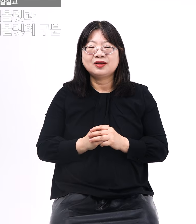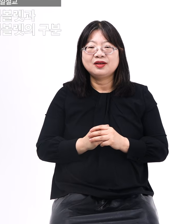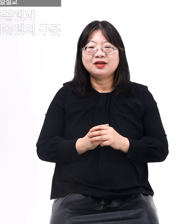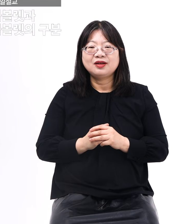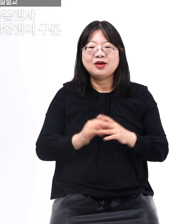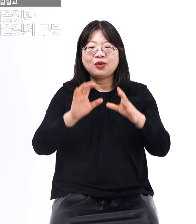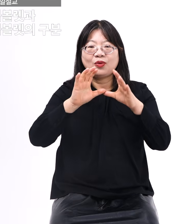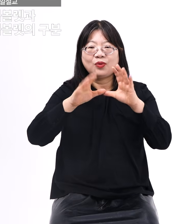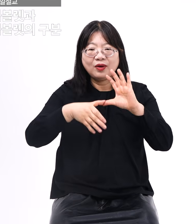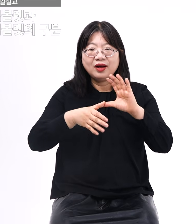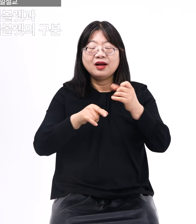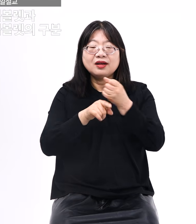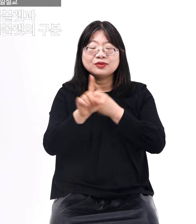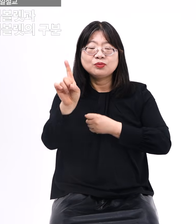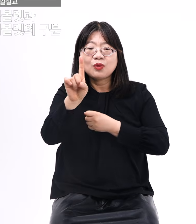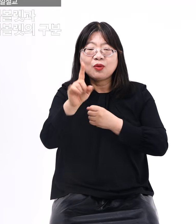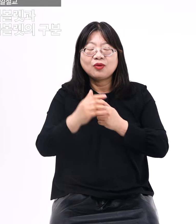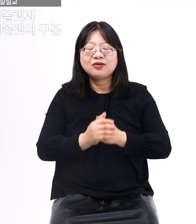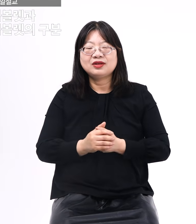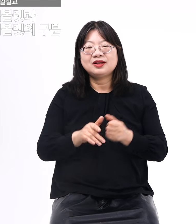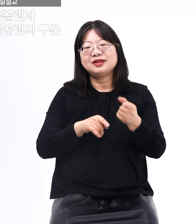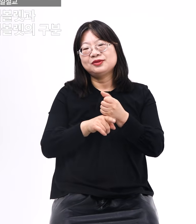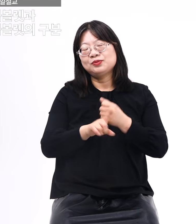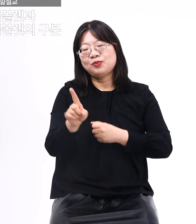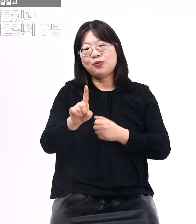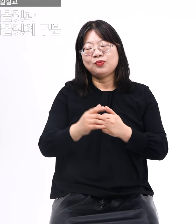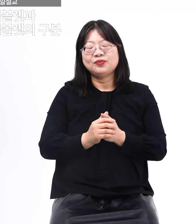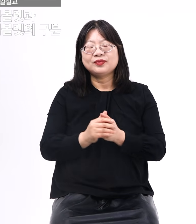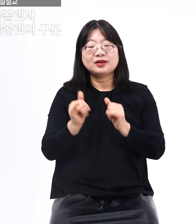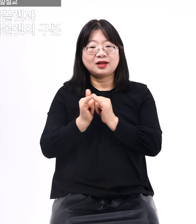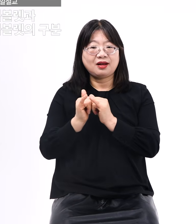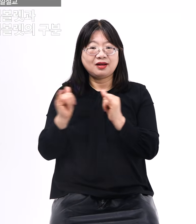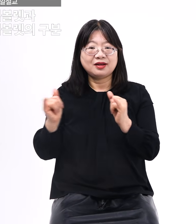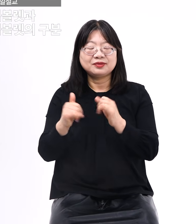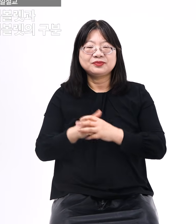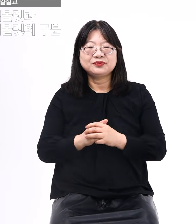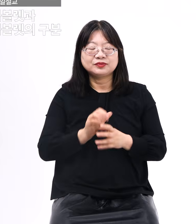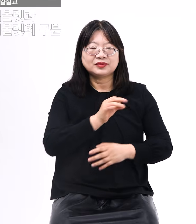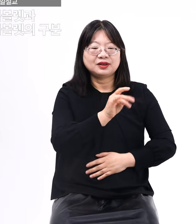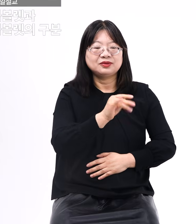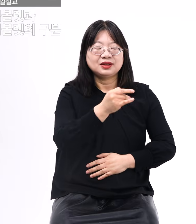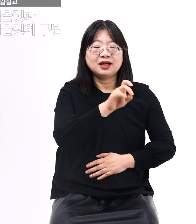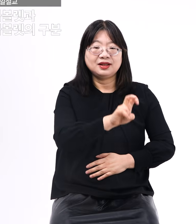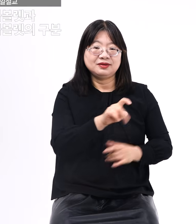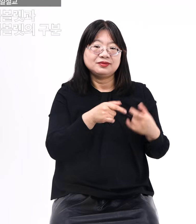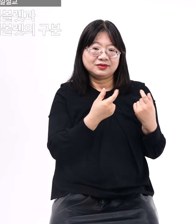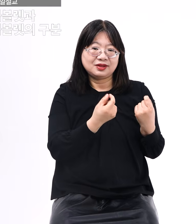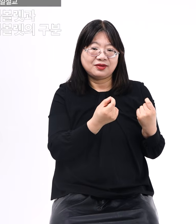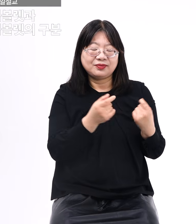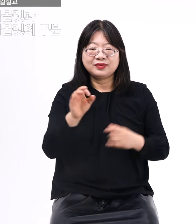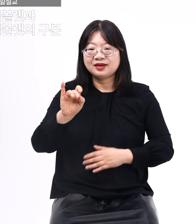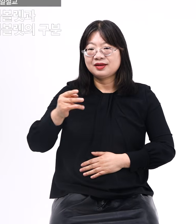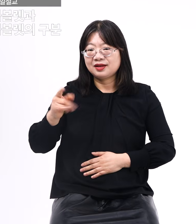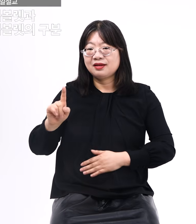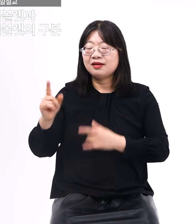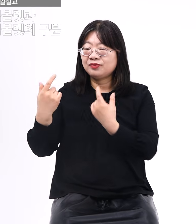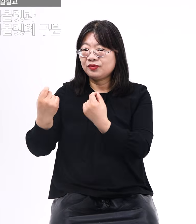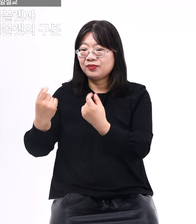안 될까요? 이유가 있어요. 사람은 에브라임처럼